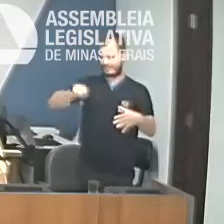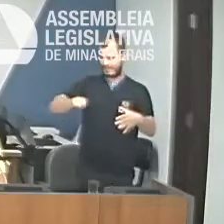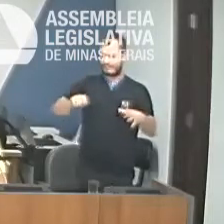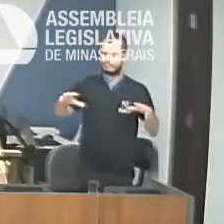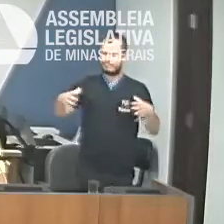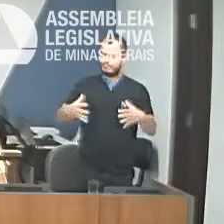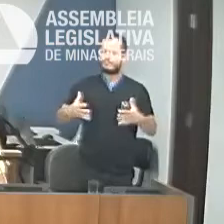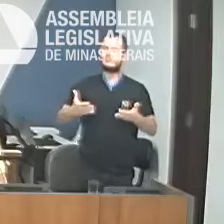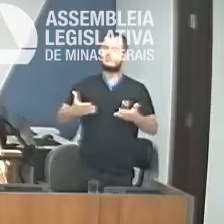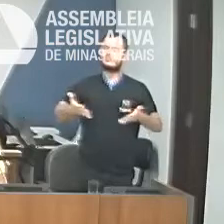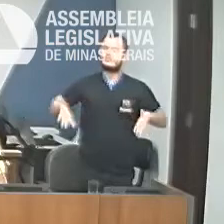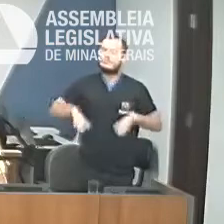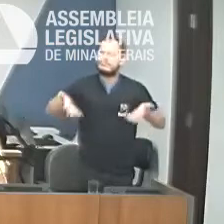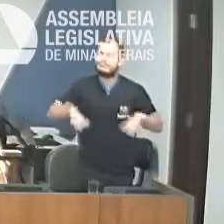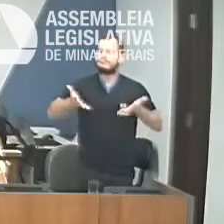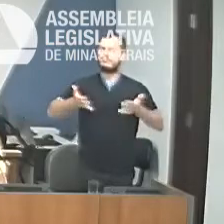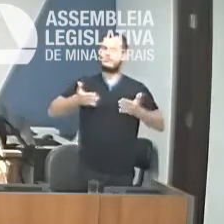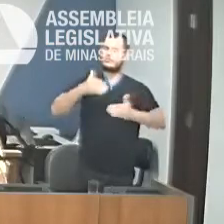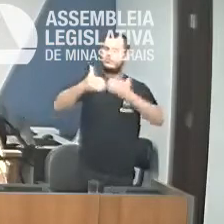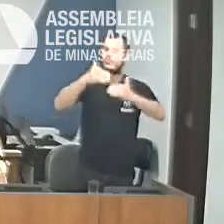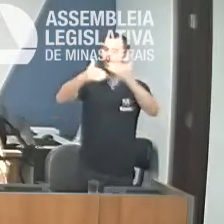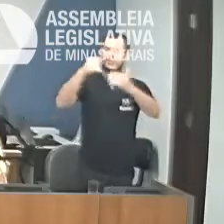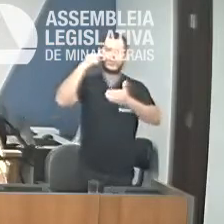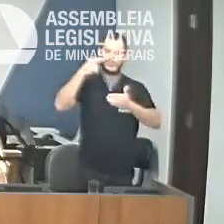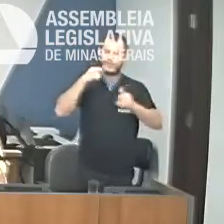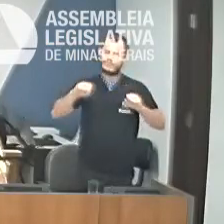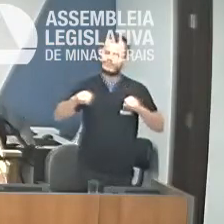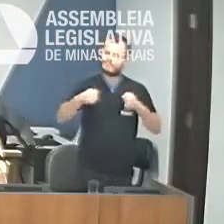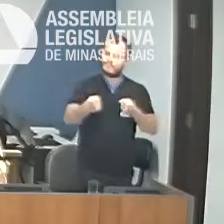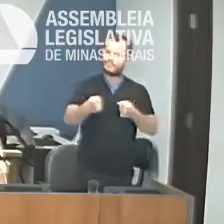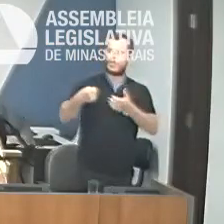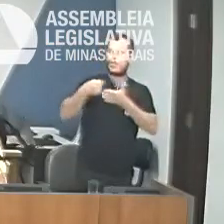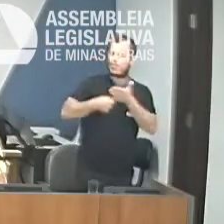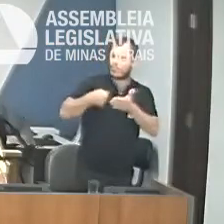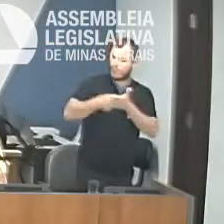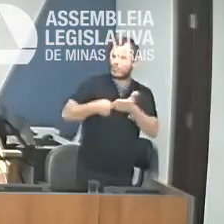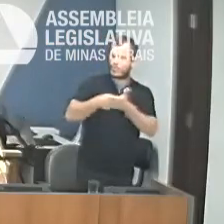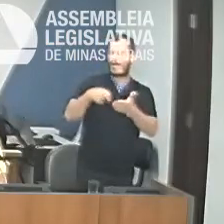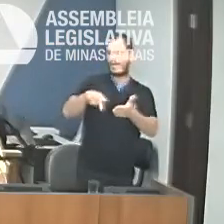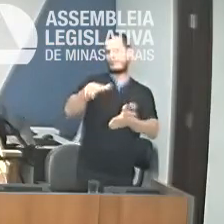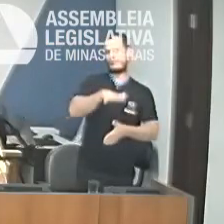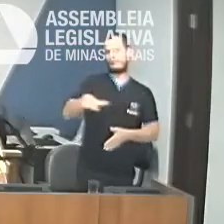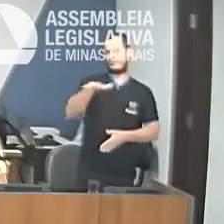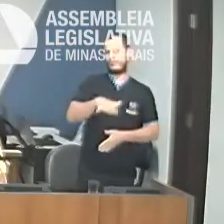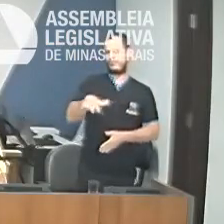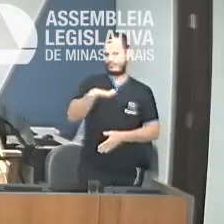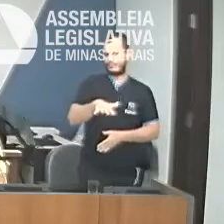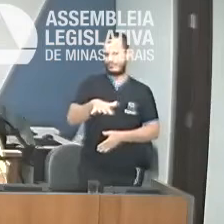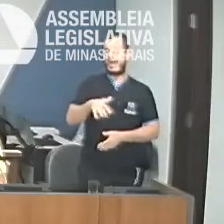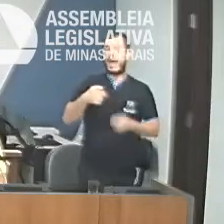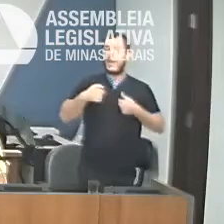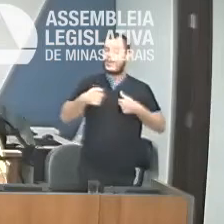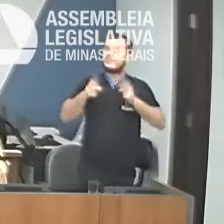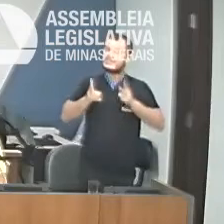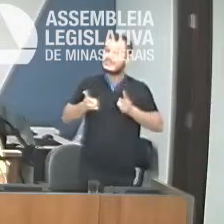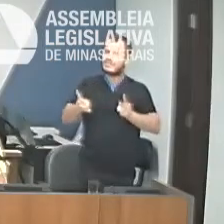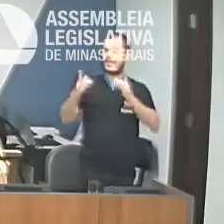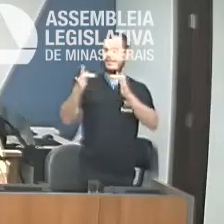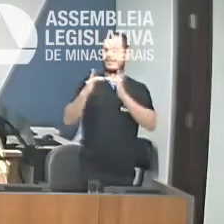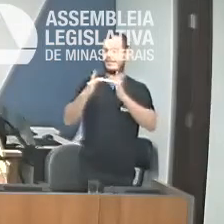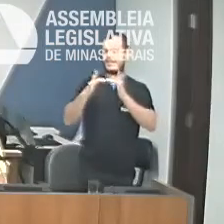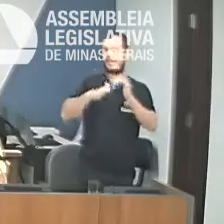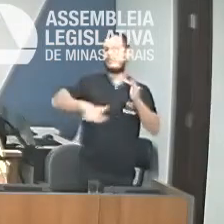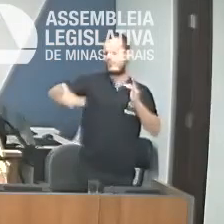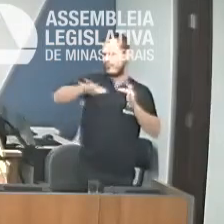diversas áreas da sociedade na sua primeira língua que é na língua de sinais e isso é o que motivo surda participar é uma